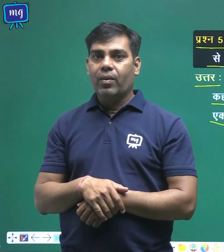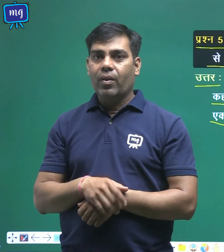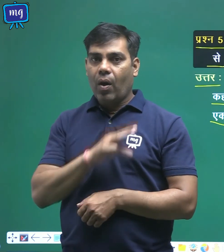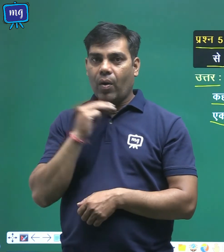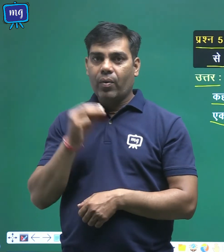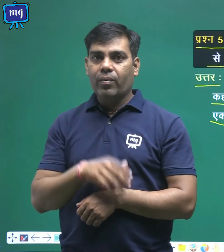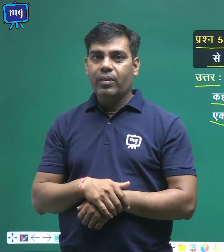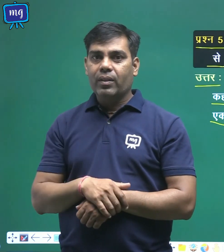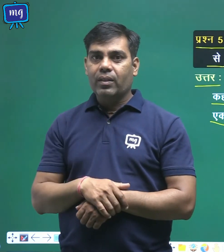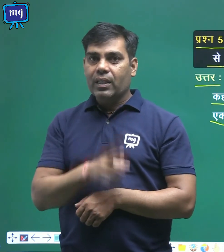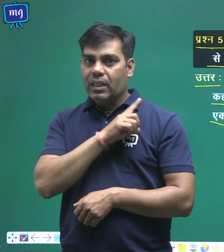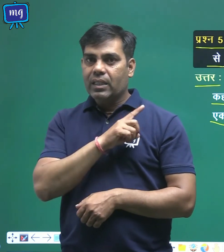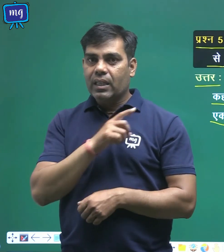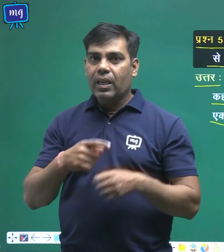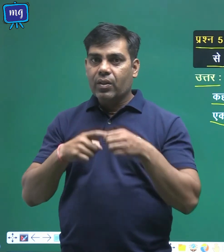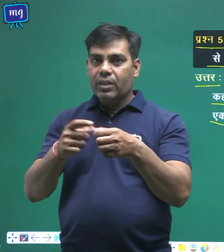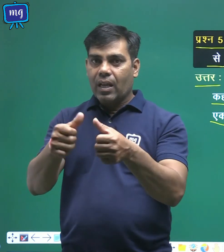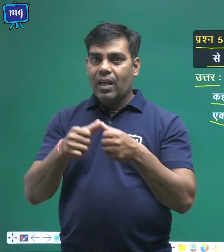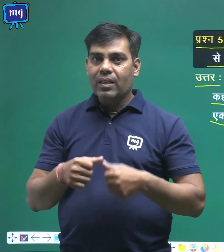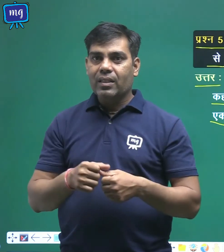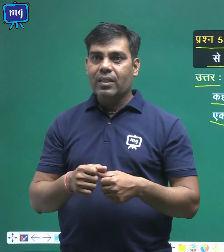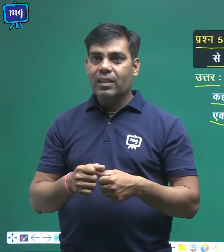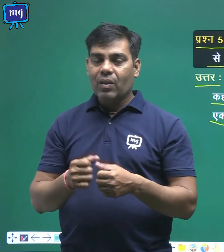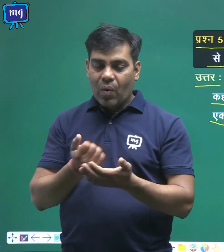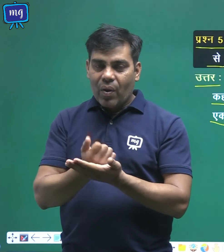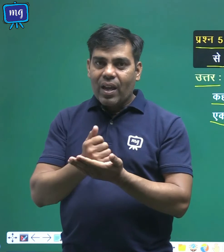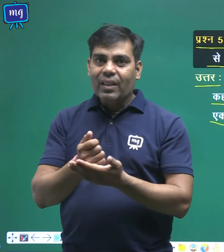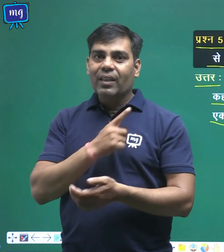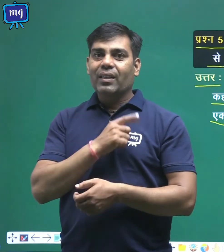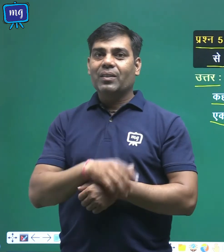और इसके प्रश्न उत्तर याद करें।